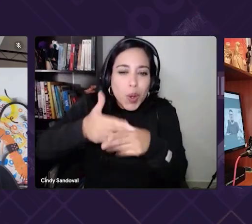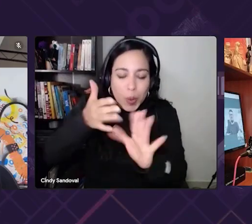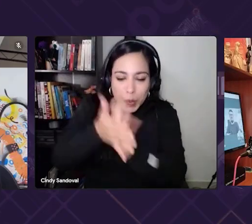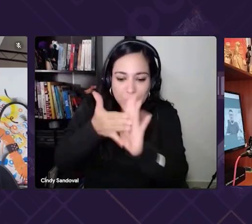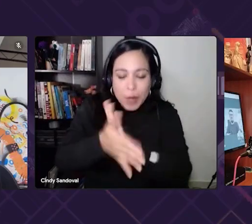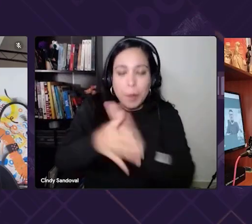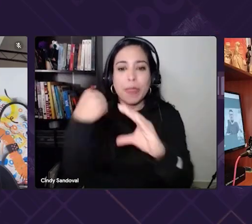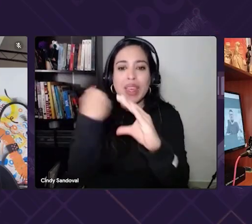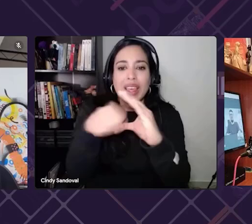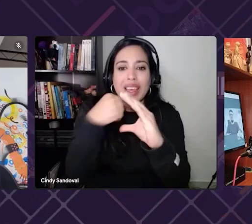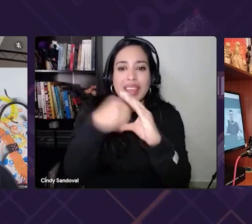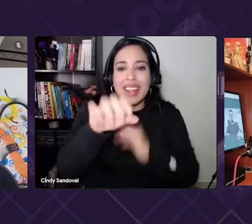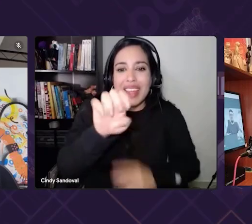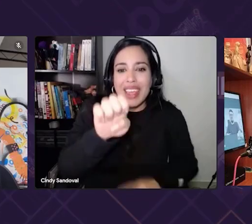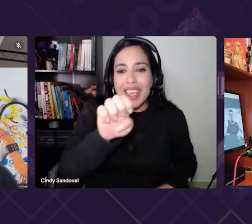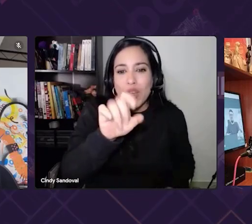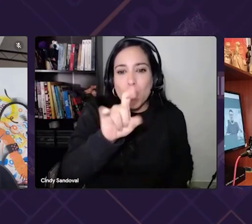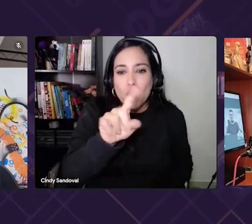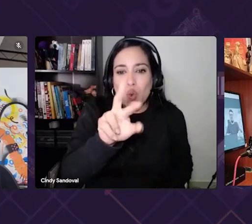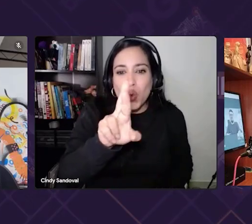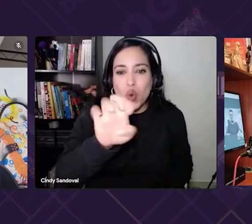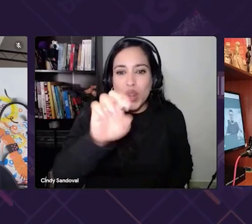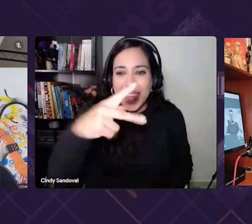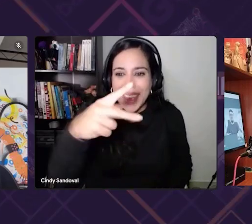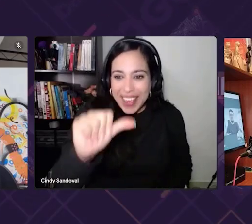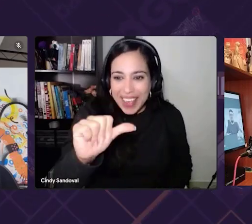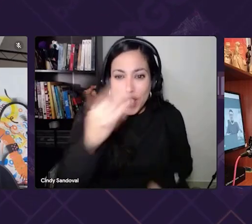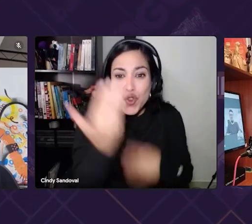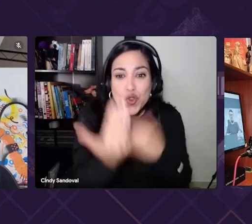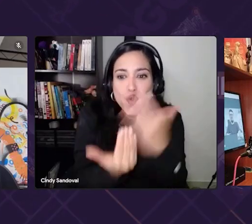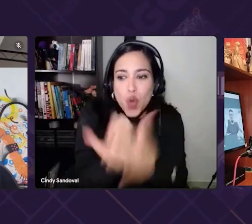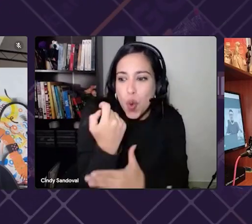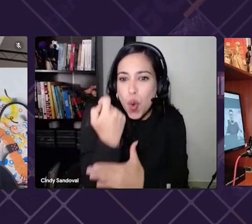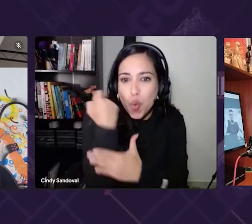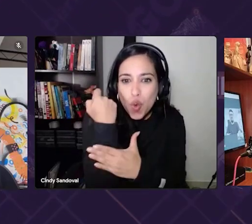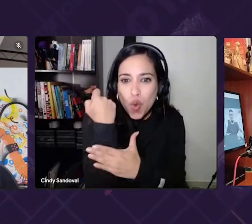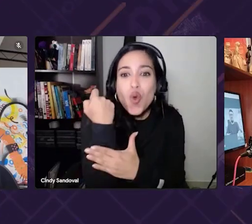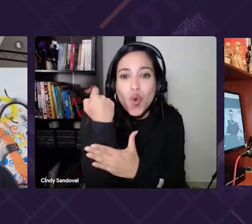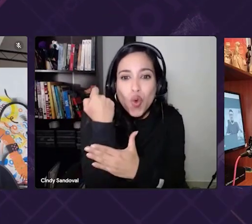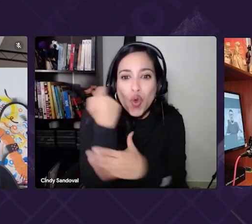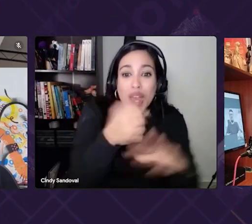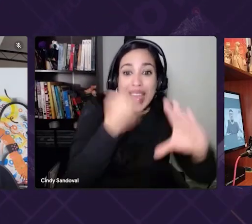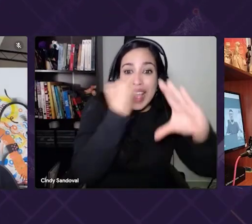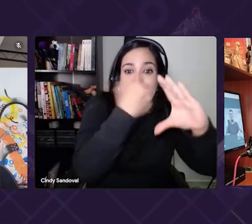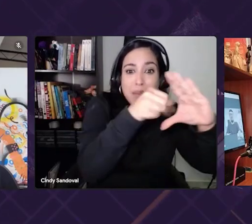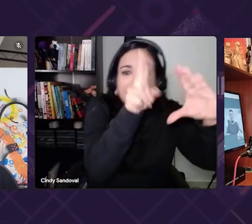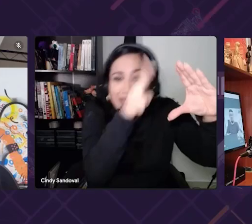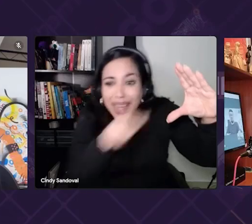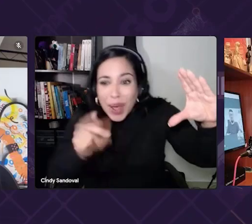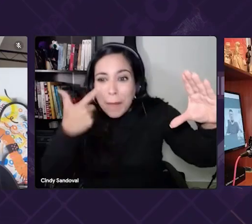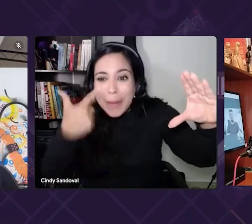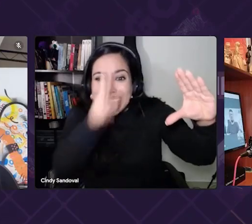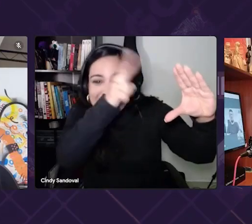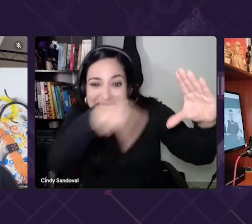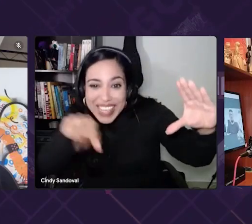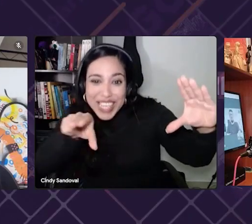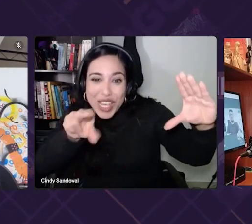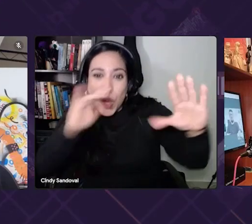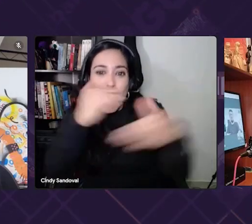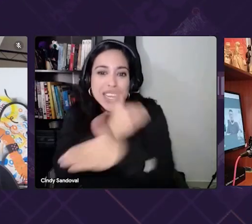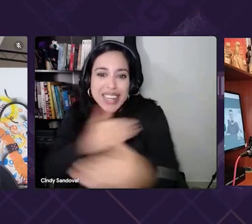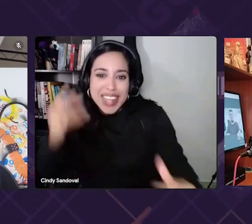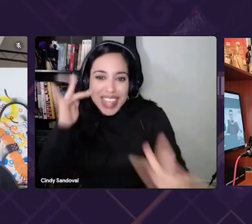llama el canal Eureka, que como sabrás, Cristian, es un canal que ha recibido ya varios